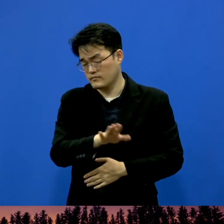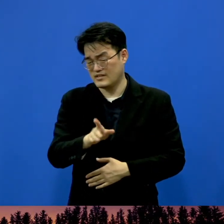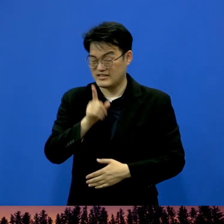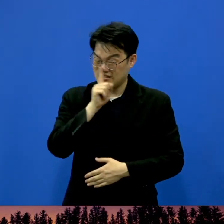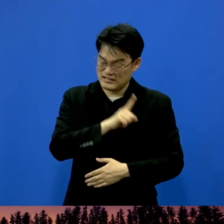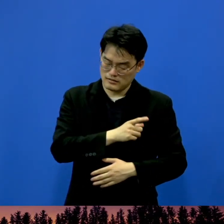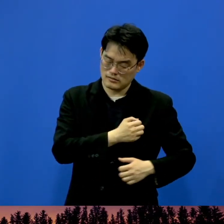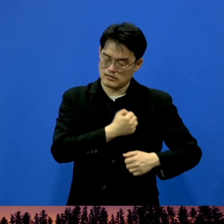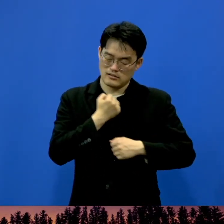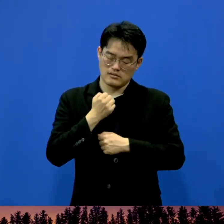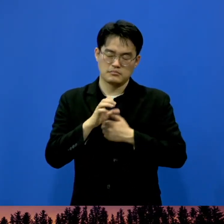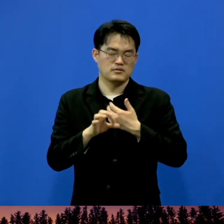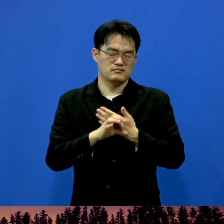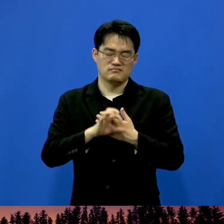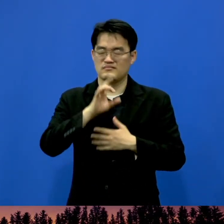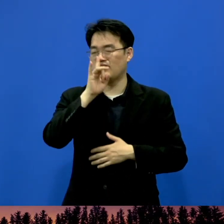없어요.